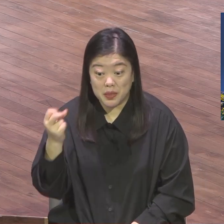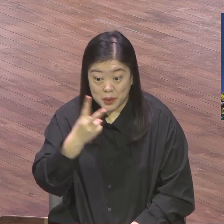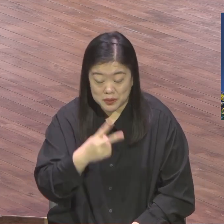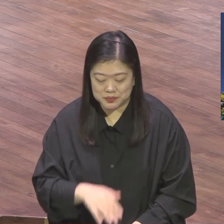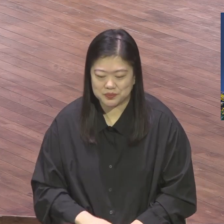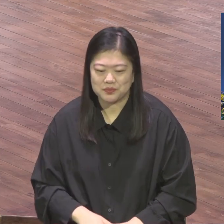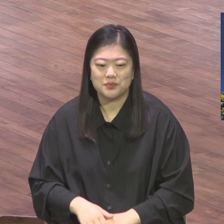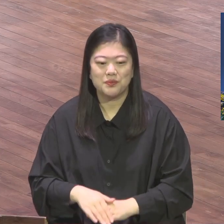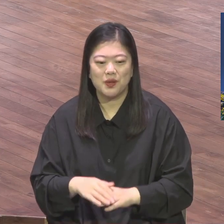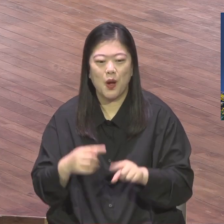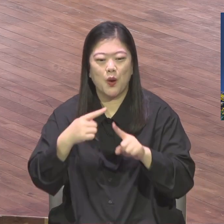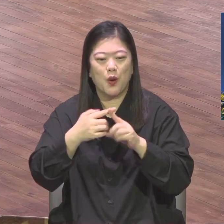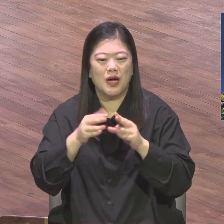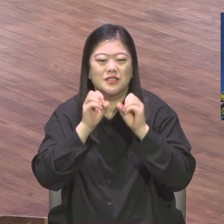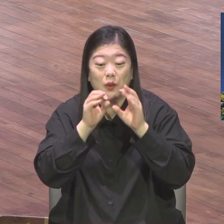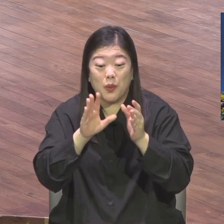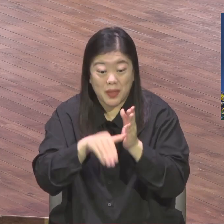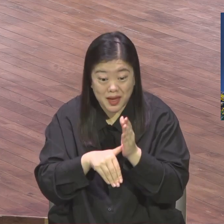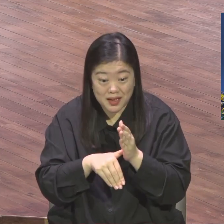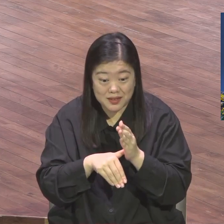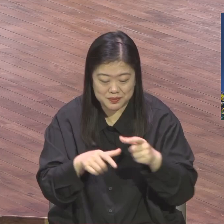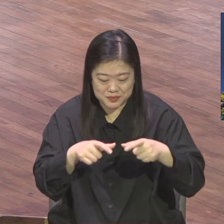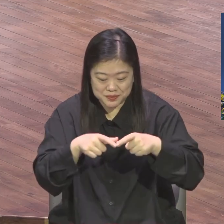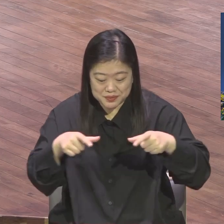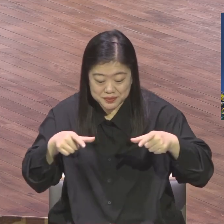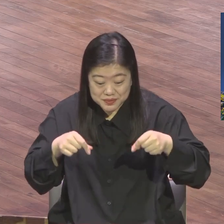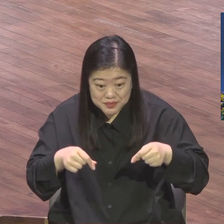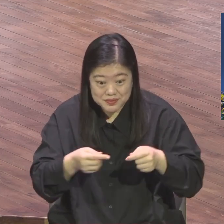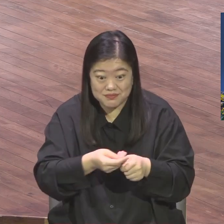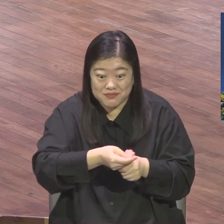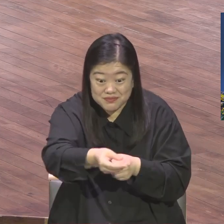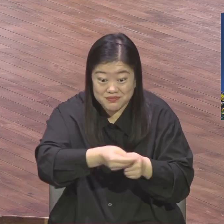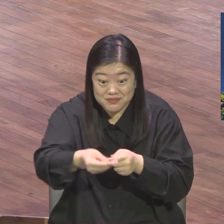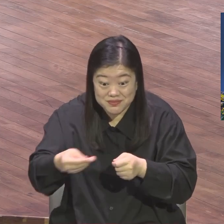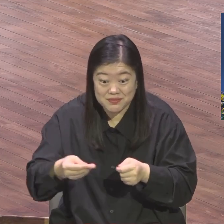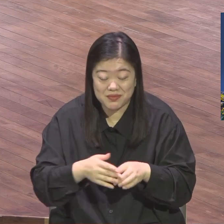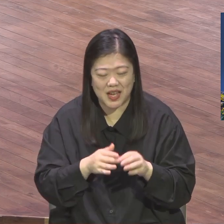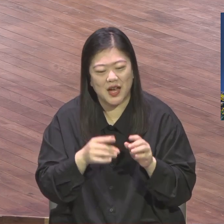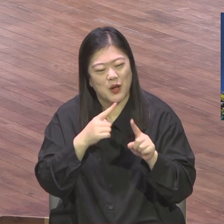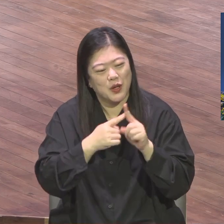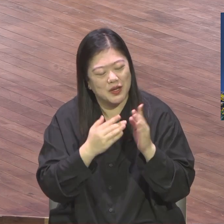집사님 때문에 나를 전도했던 그 사람이 나를 속여가지고.